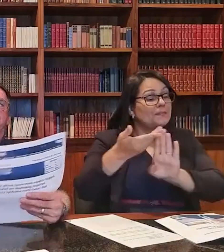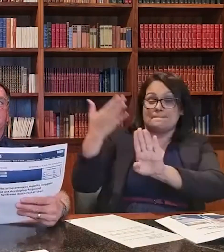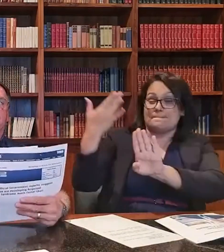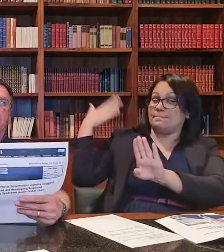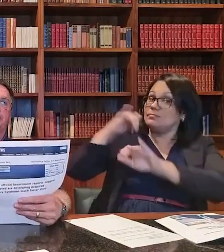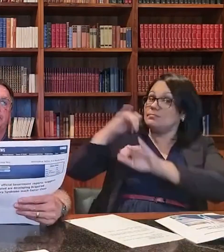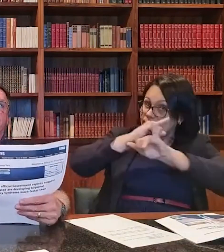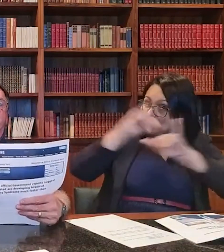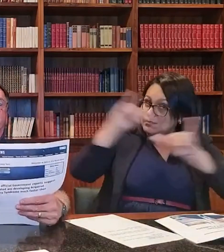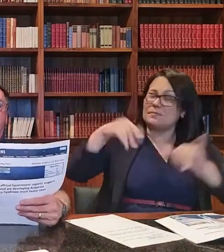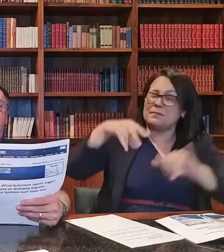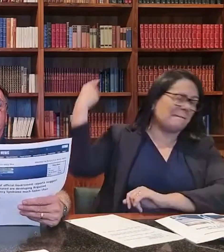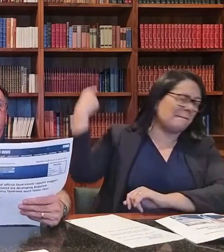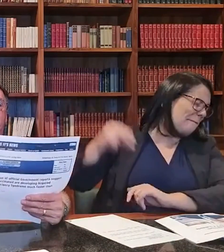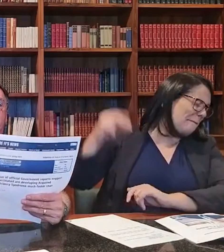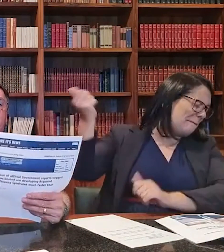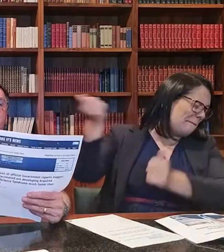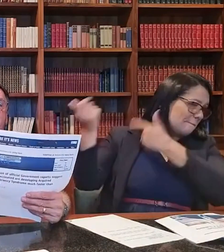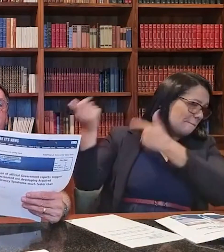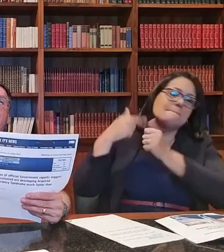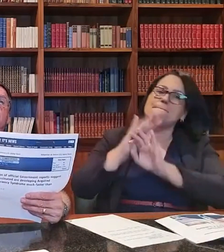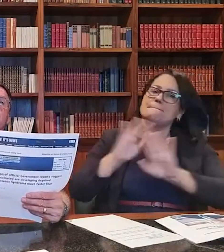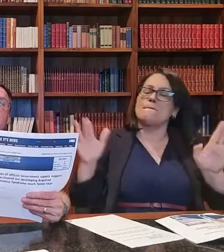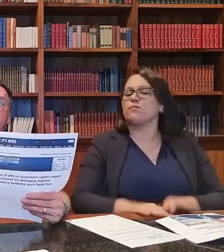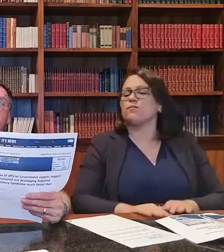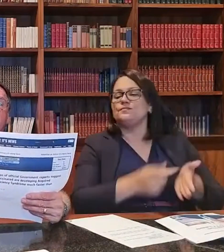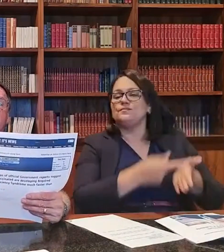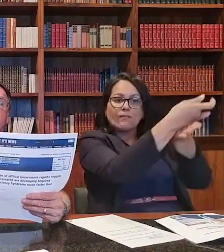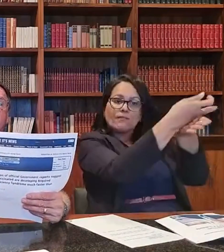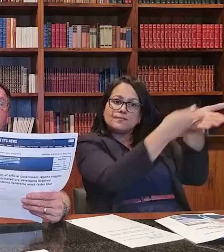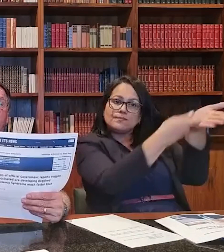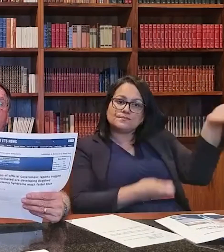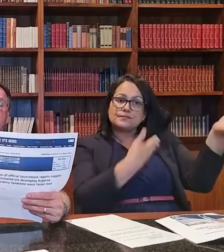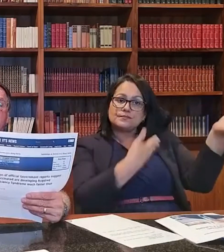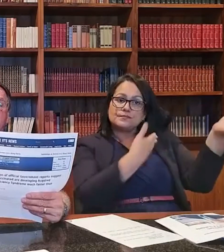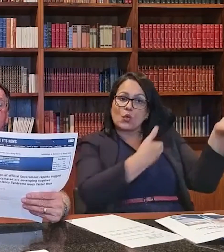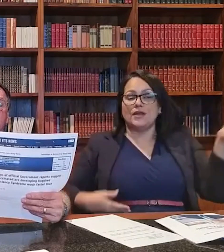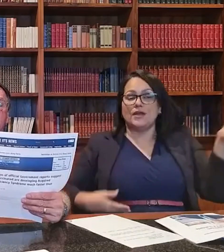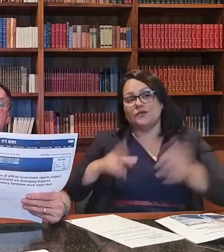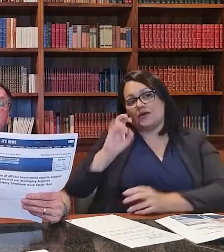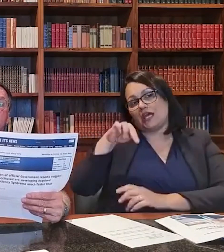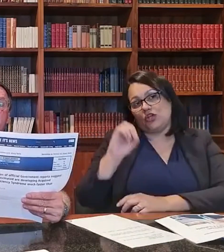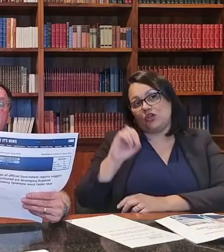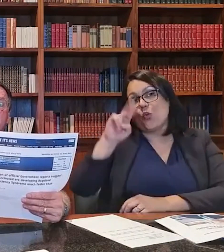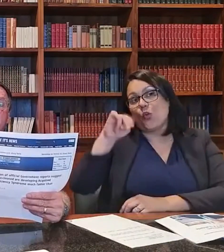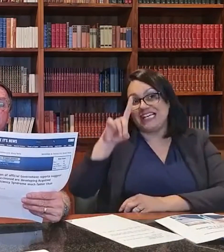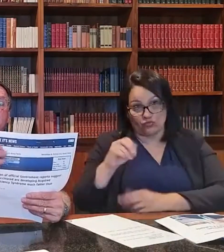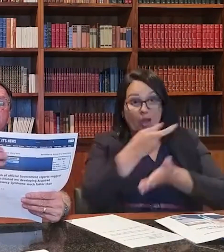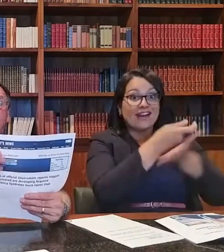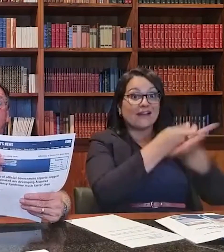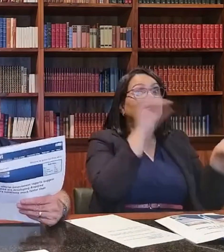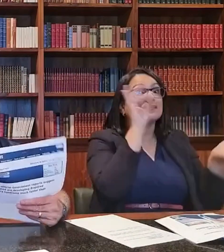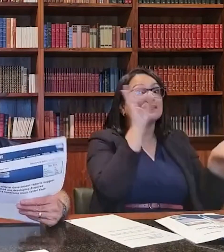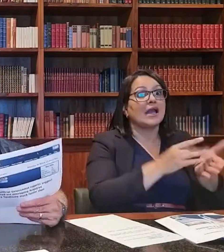foi desmentida pelo governo britânico ao serviço de checagem de fatos da AFP. Nesta segunda-feira, não era possível acessar o